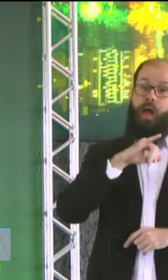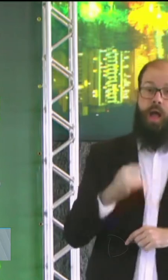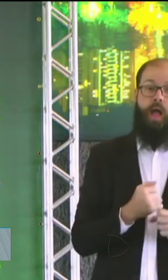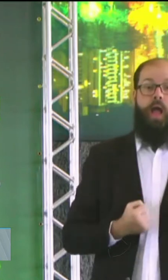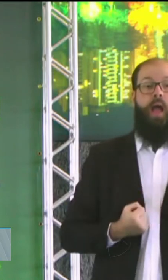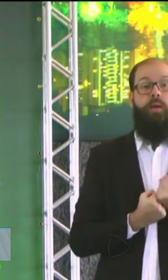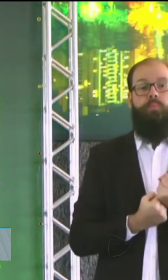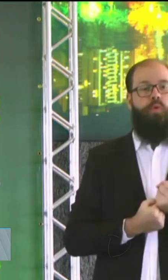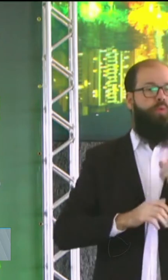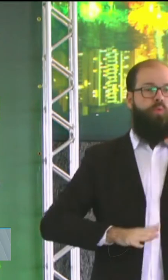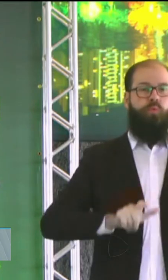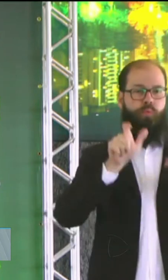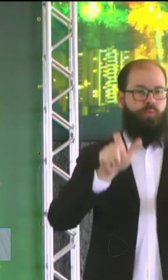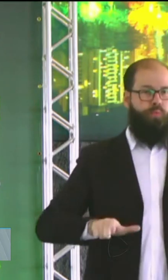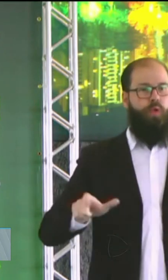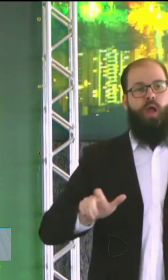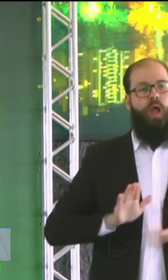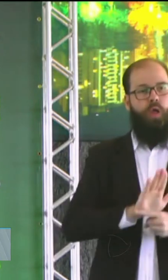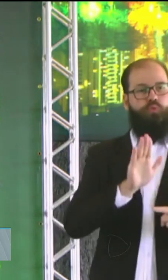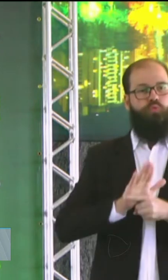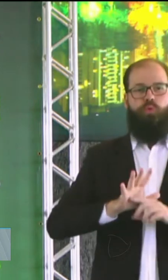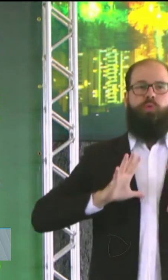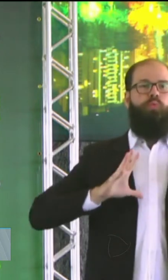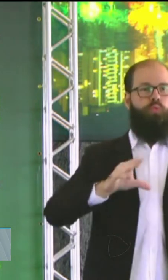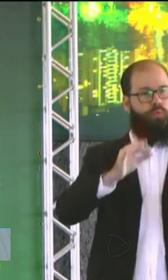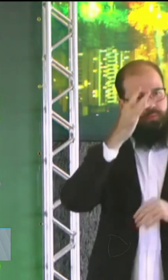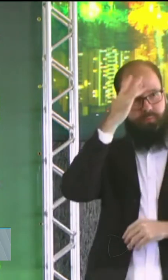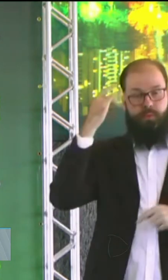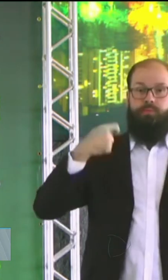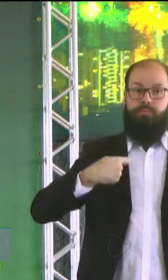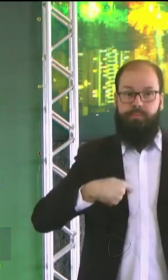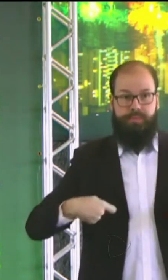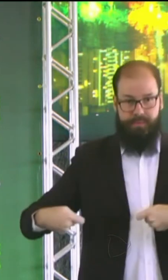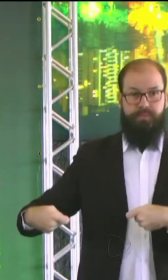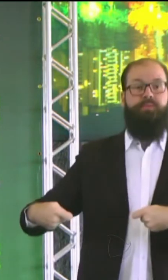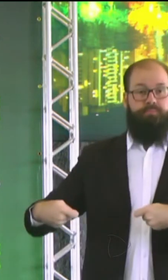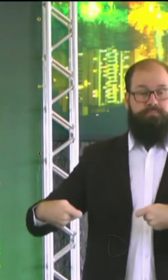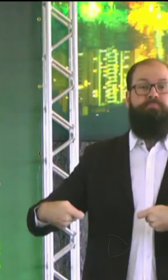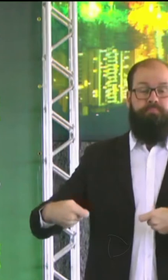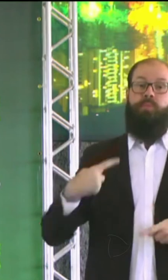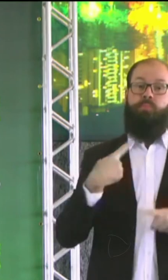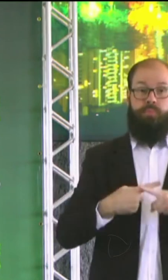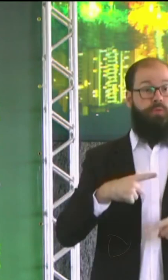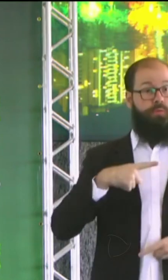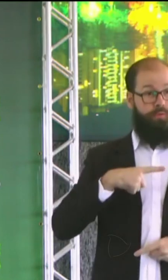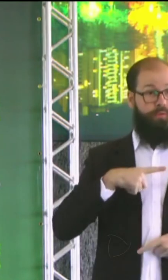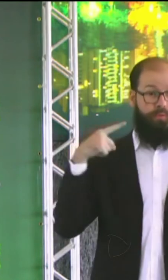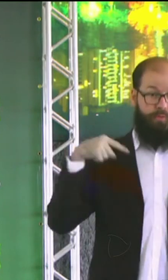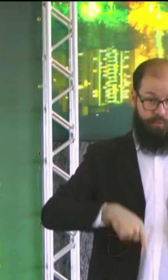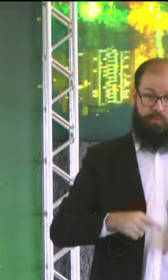para ajudar outras pessoas que necessitam. Porque temos aqui, na verdade, em Goiânia,